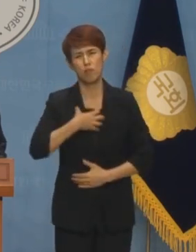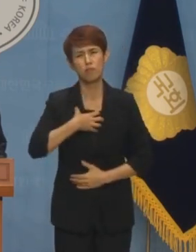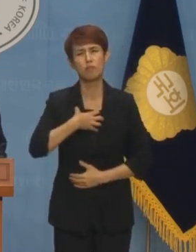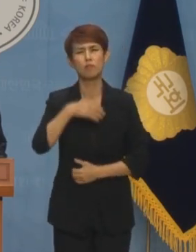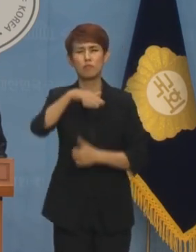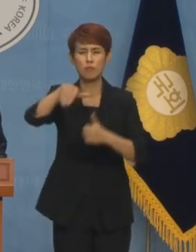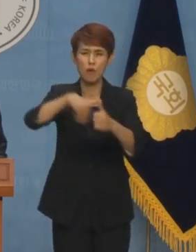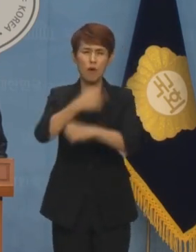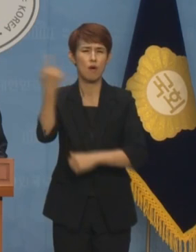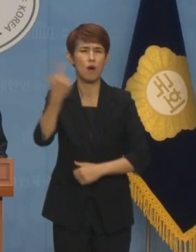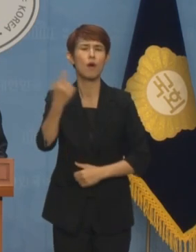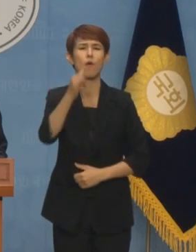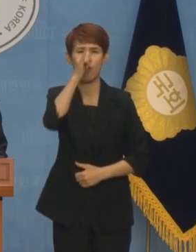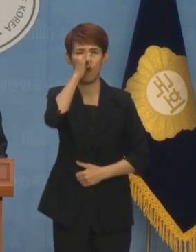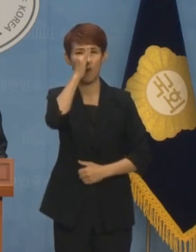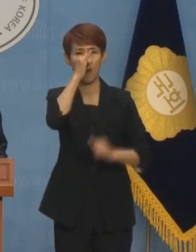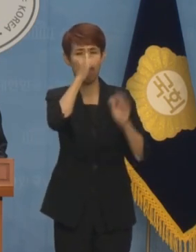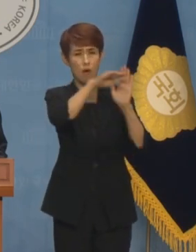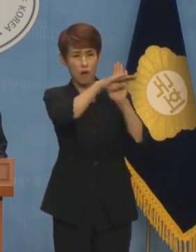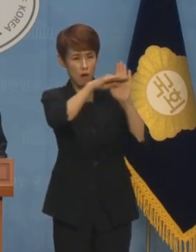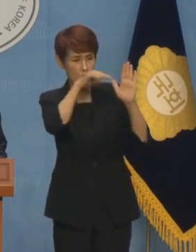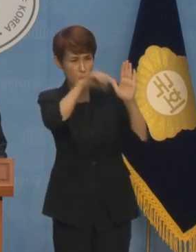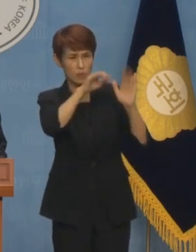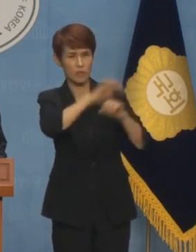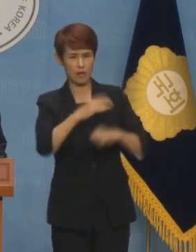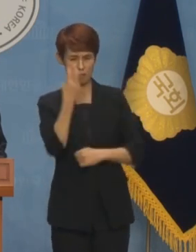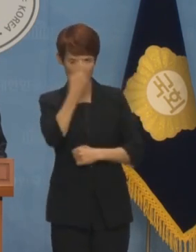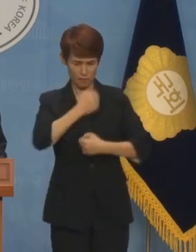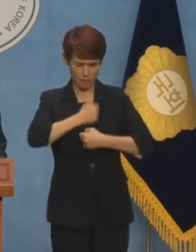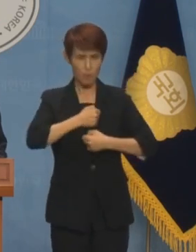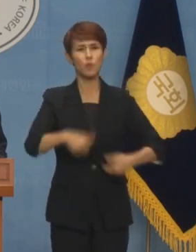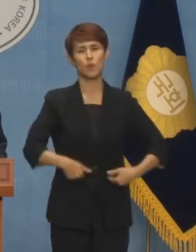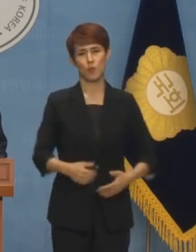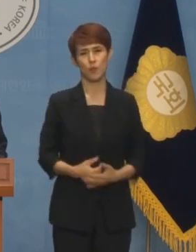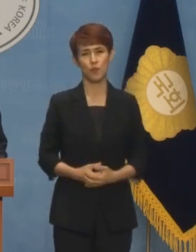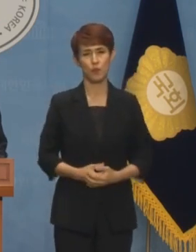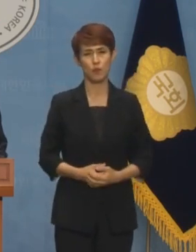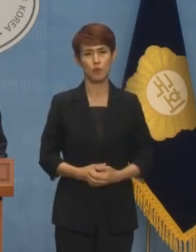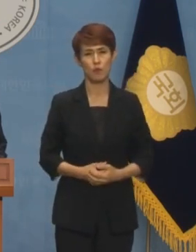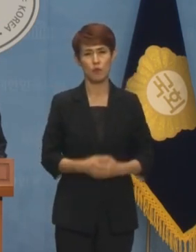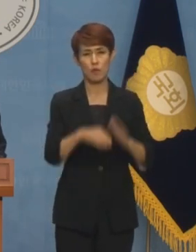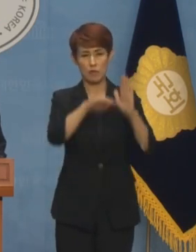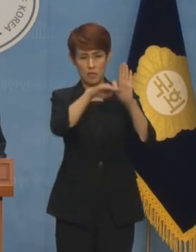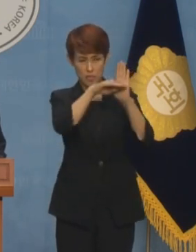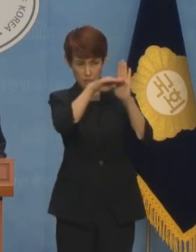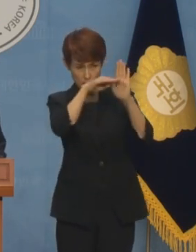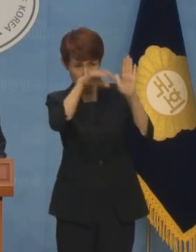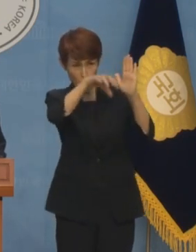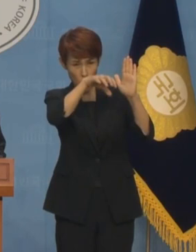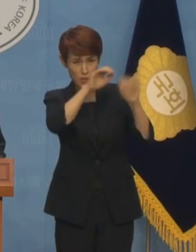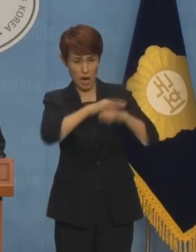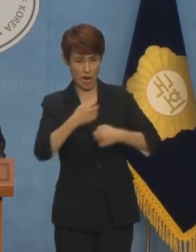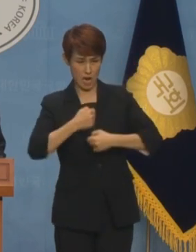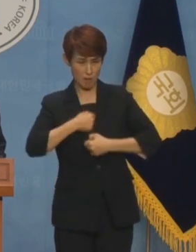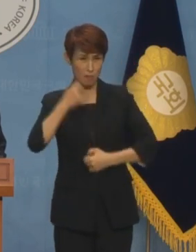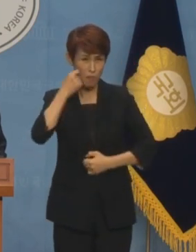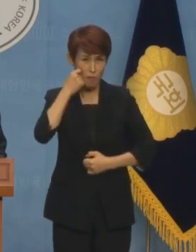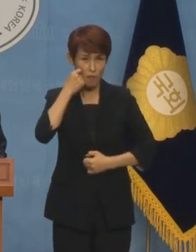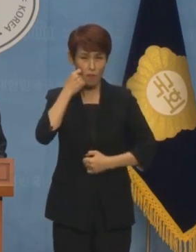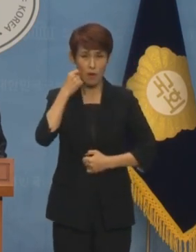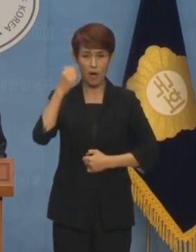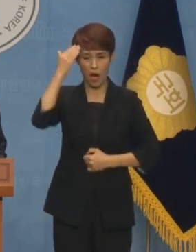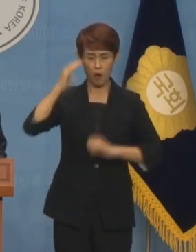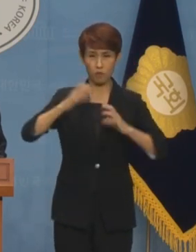일촉즉발의 휴전선 공간을 제대로 지켜야 할 것입니다. 전방 지역을 제대로 지키지 못하면서 무슨 안보가